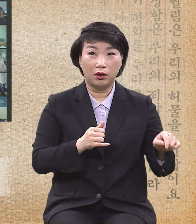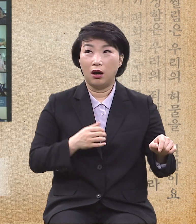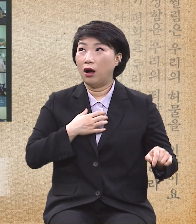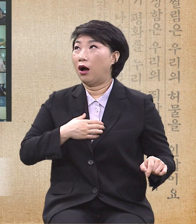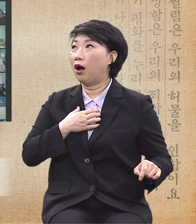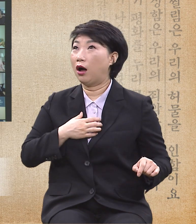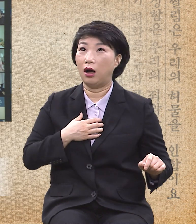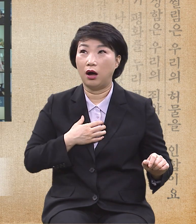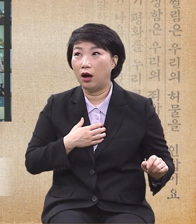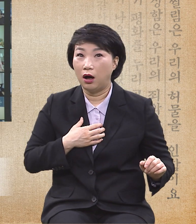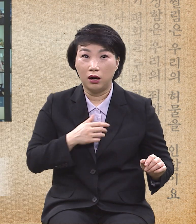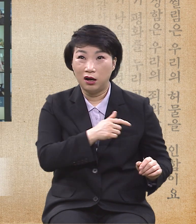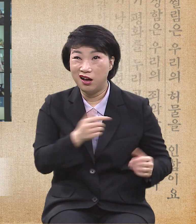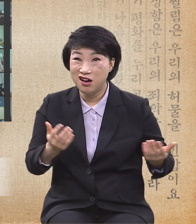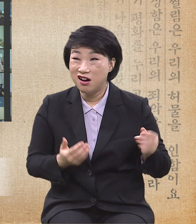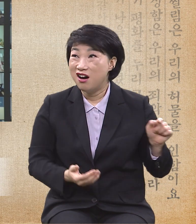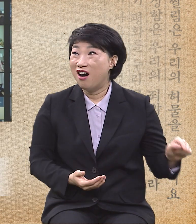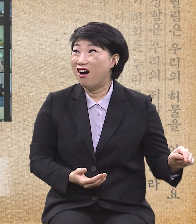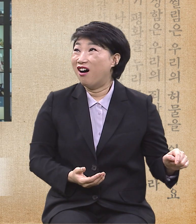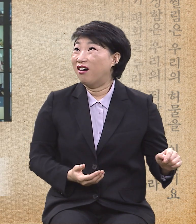고민하지. 큰일 났구나.